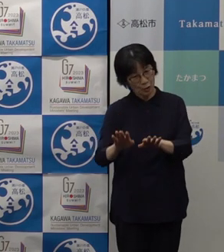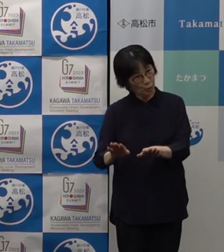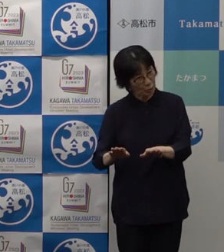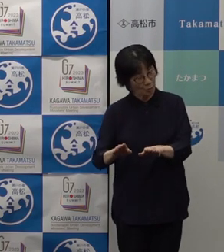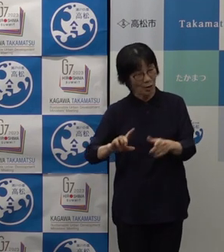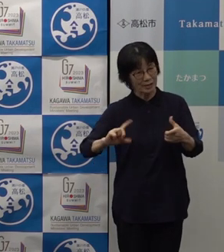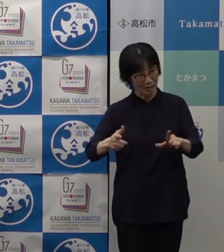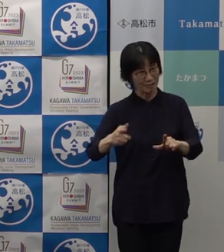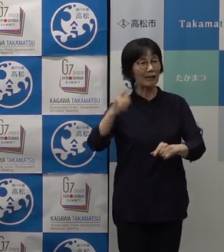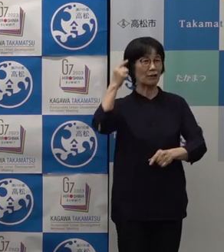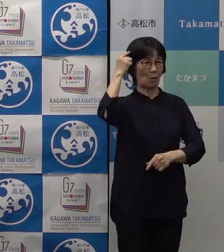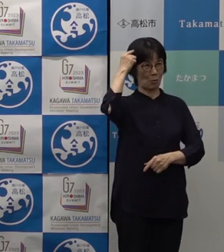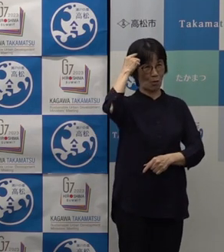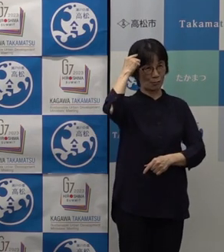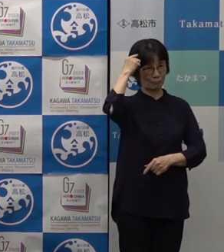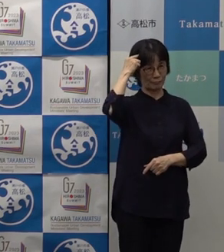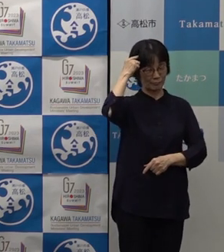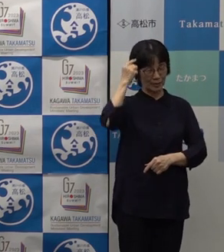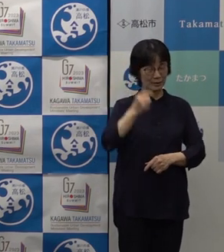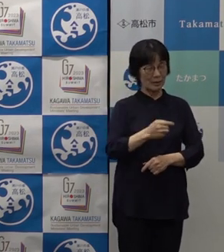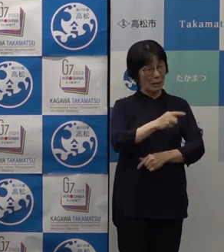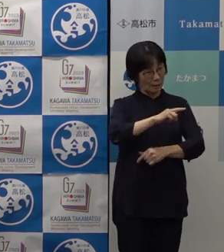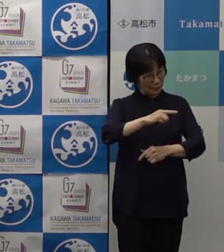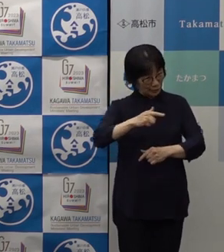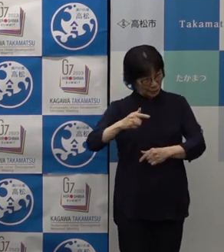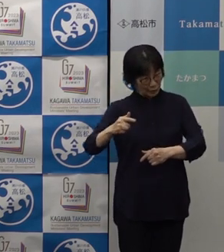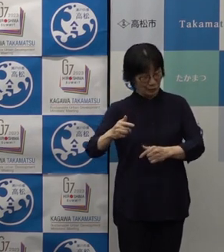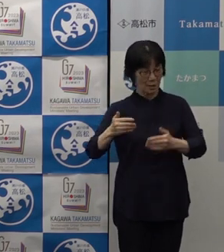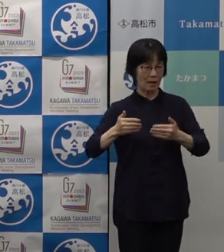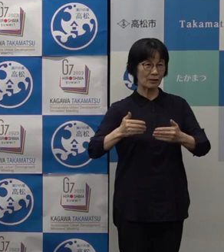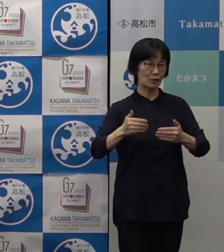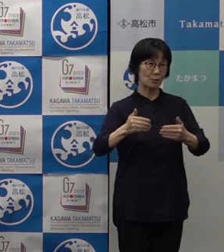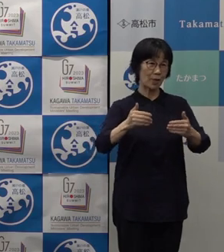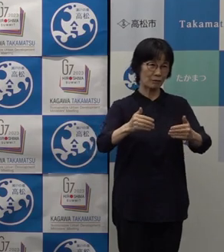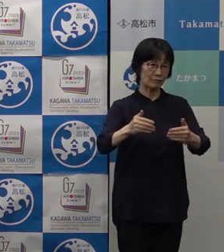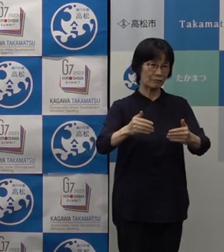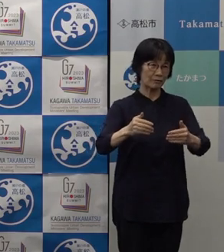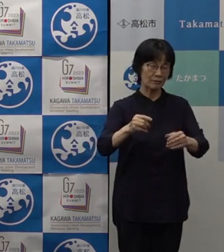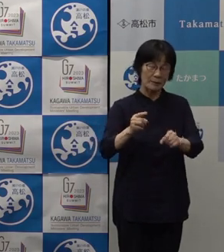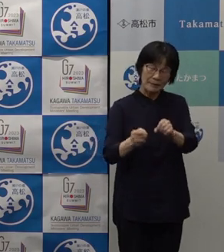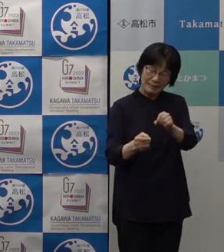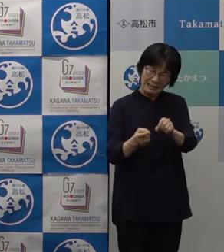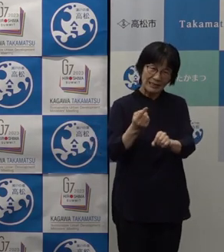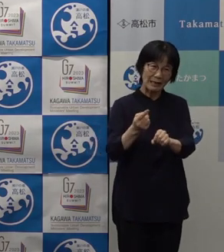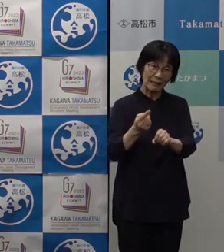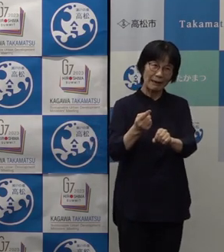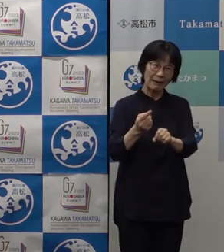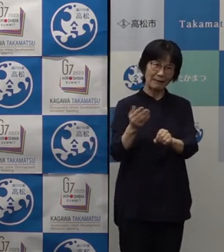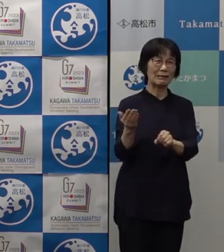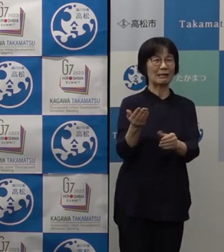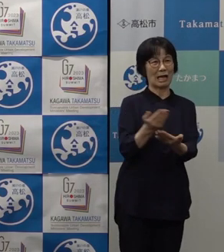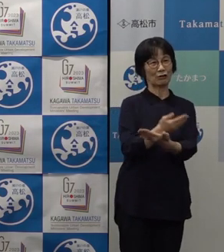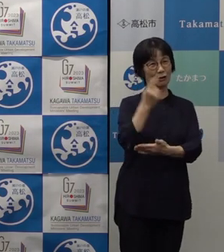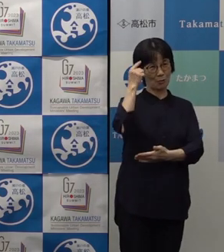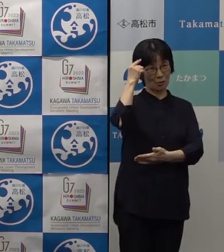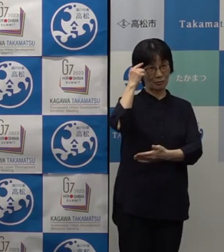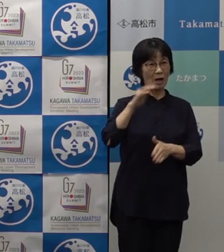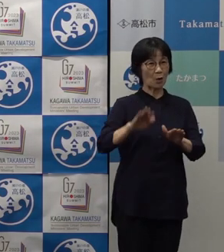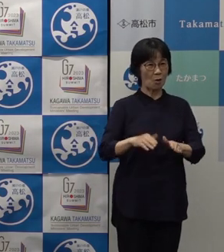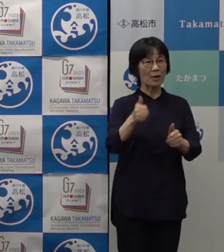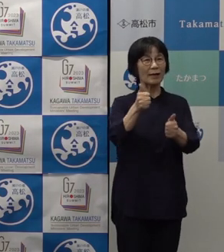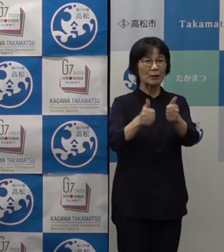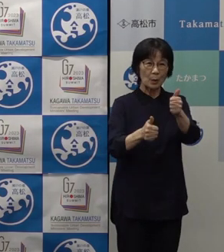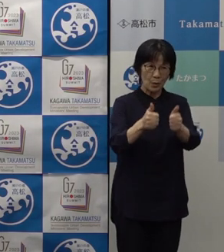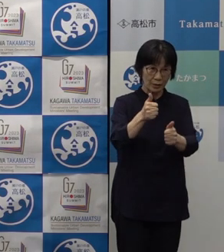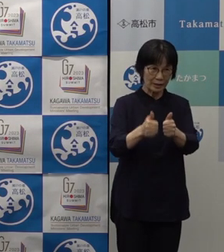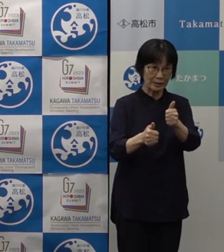まあ、こういうことによってどんどんいろんなことが物事が進めていくきっかけにもなるというふうに思っておりますので、まあ、今回のコンテスト大いに期